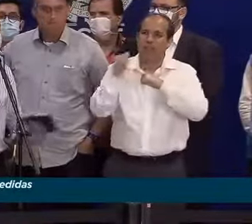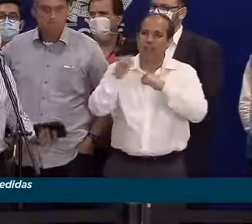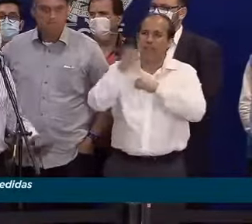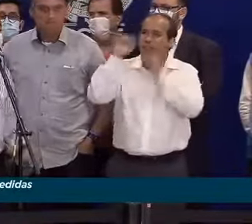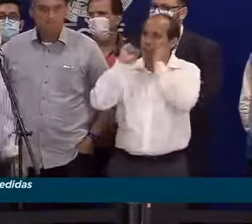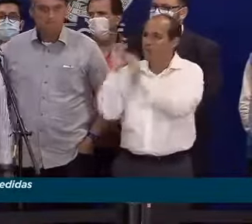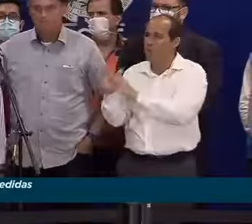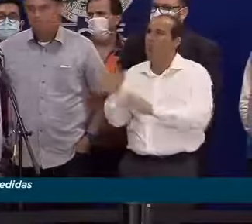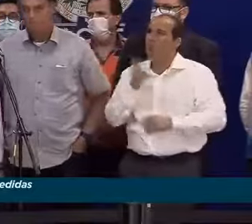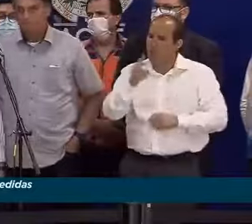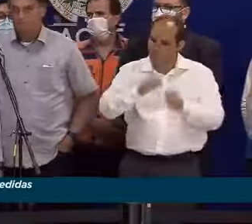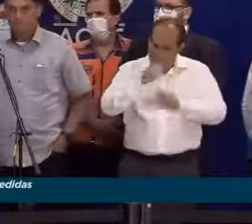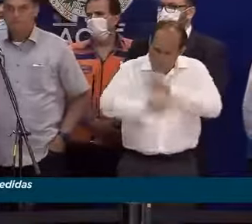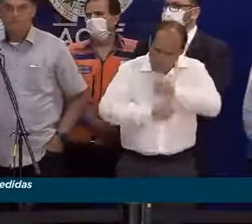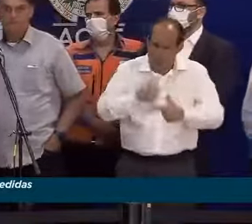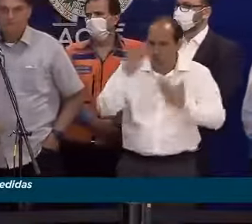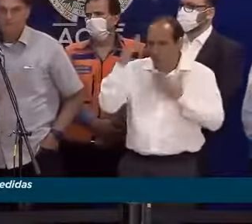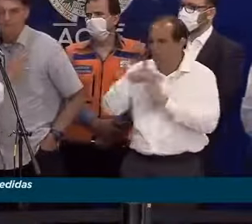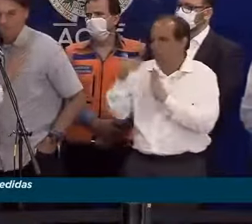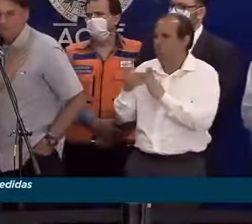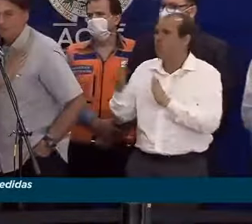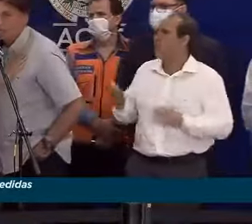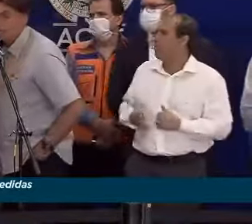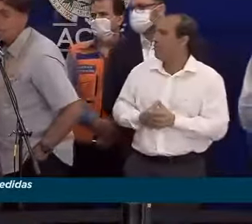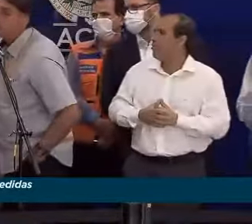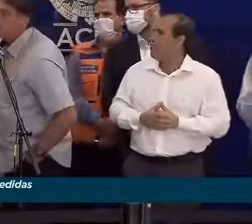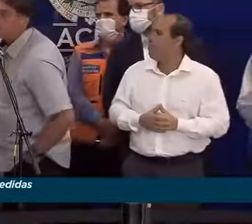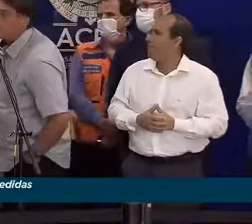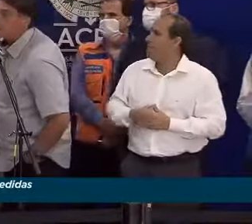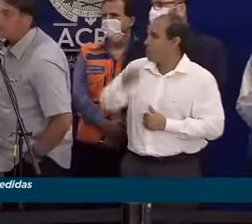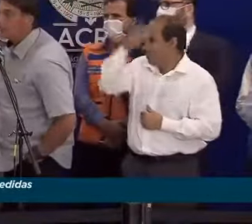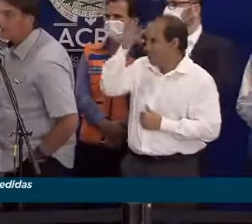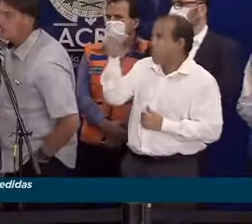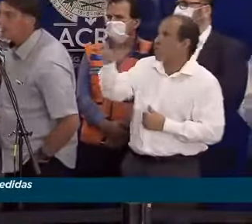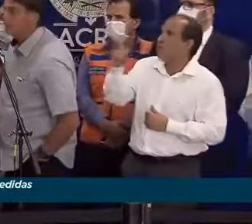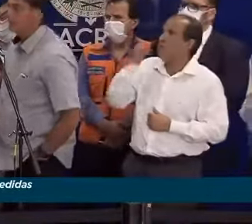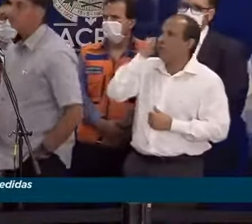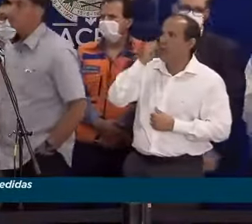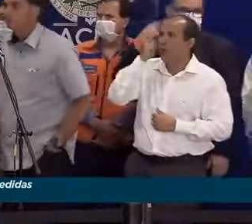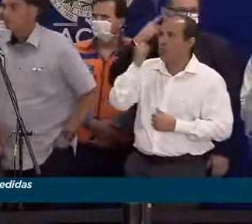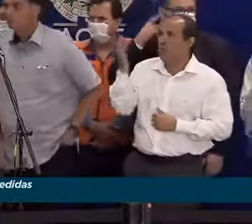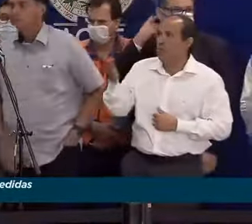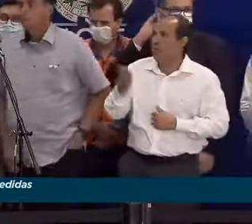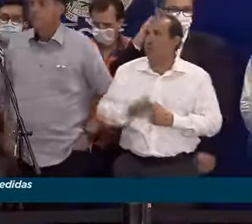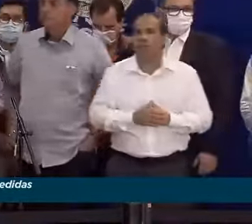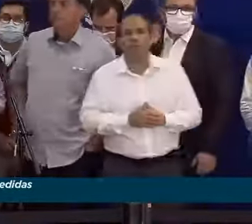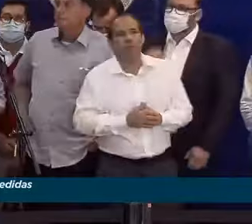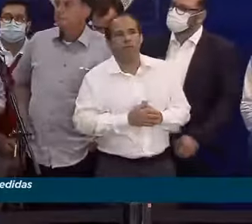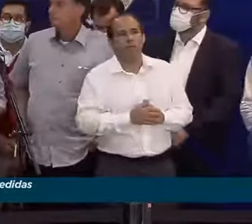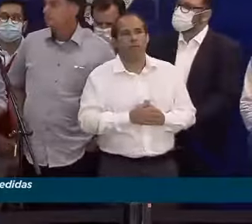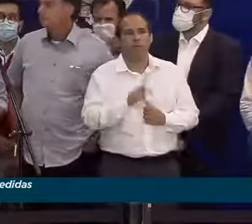continue fazendo o que o senhor vem fazendo. Muito obrigado por tudo. Parabéns. Obrigado, prefeito. Senador Petecão, por favor.